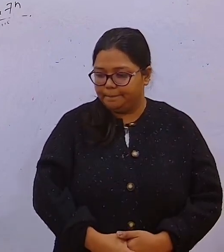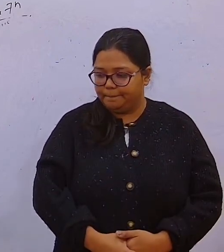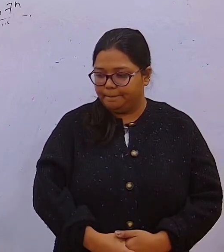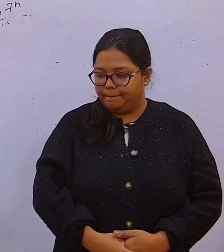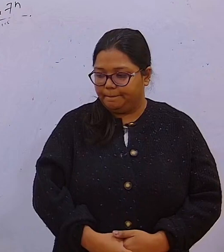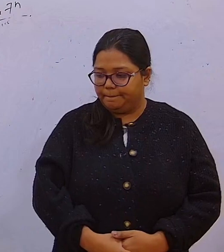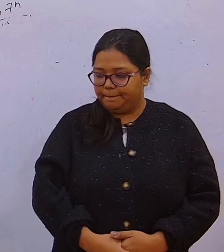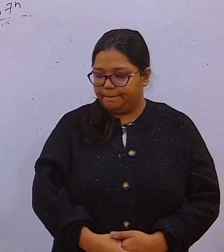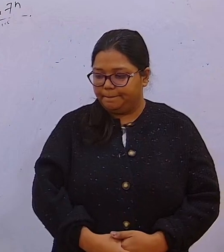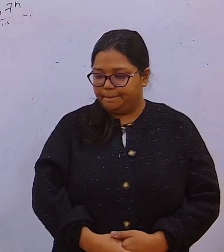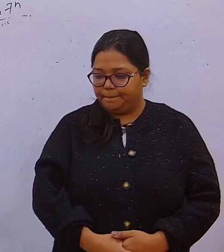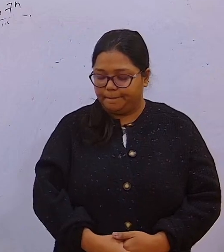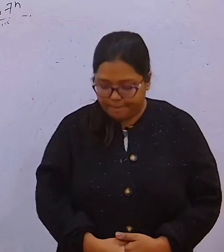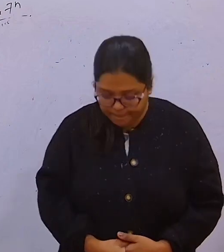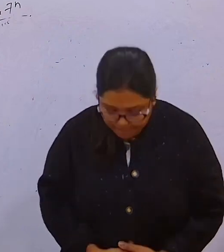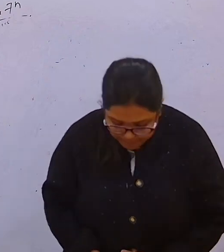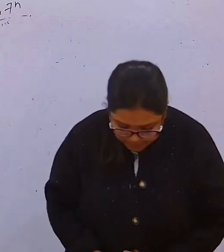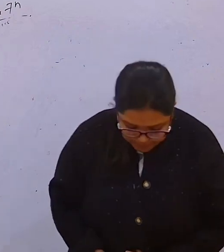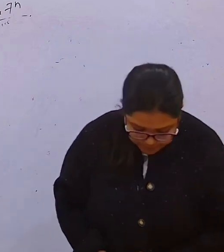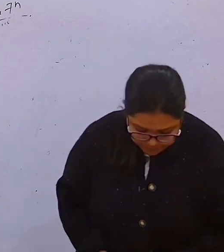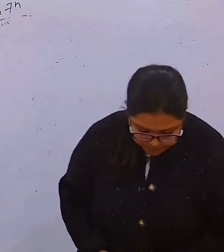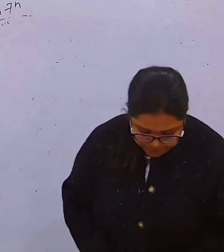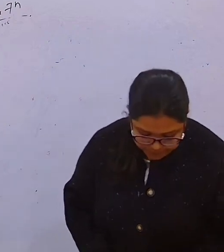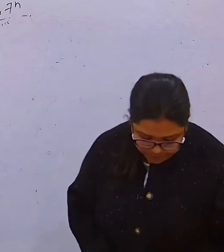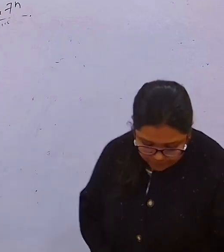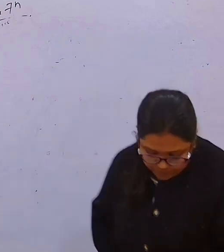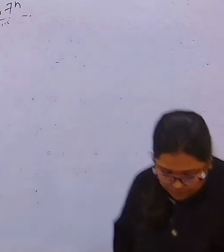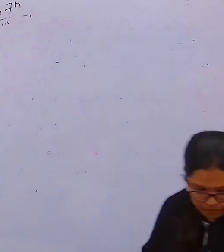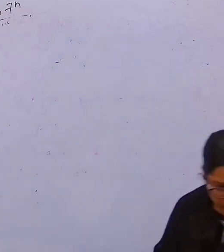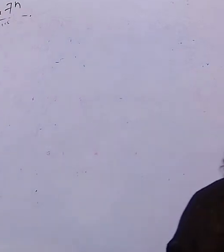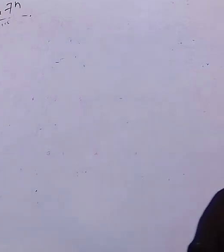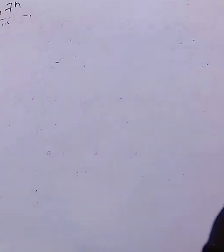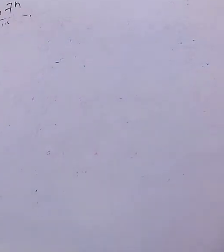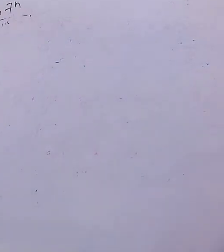अच्छे से हुआ। नेक्स्ट और एक देख लो,